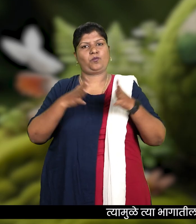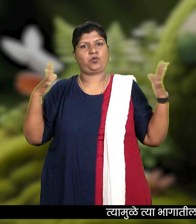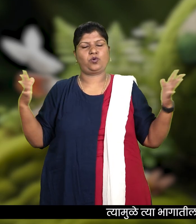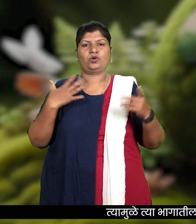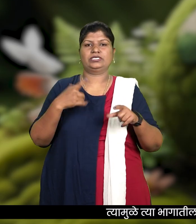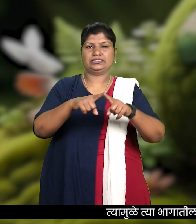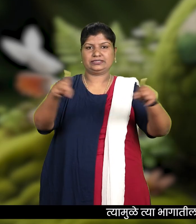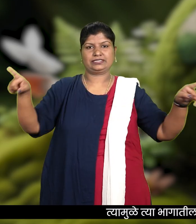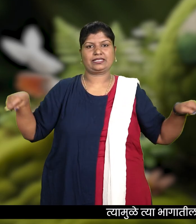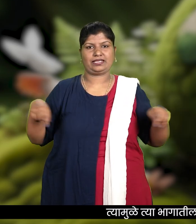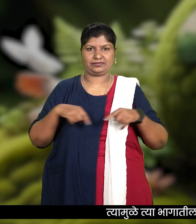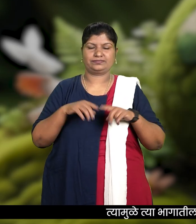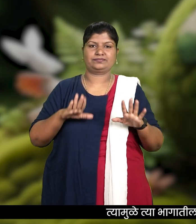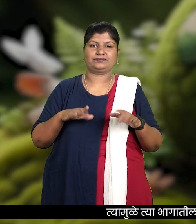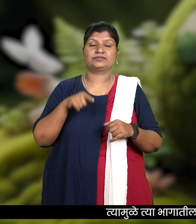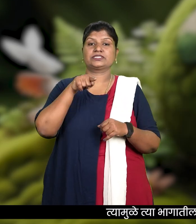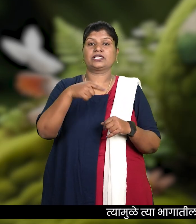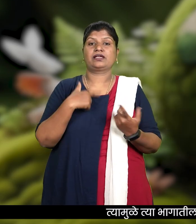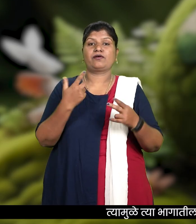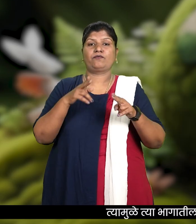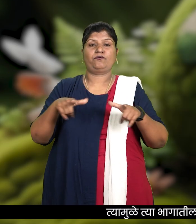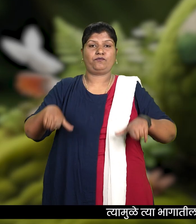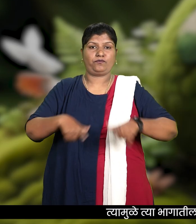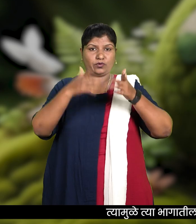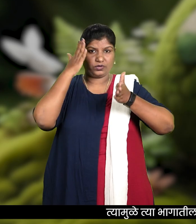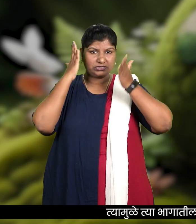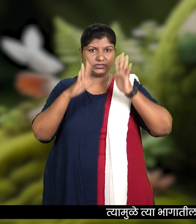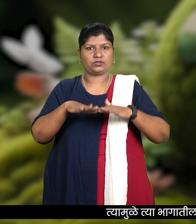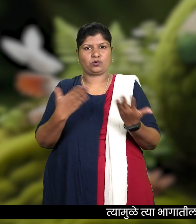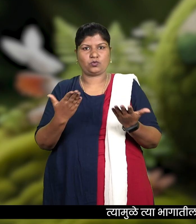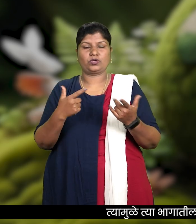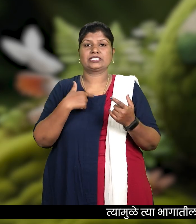त्यामुळे त्या भागातील जंगले किंवा गवताळ प्रदेश जलीय परिसंस्थेत रूपांतरित होतात.